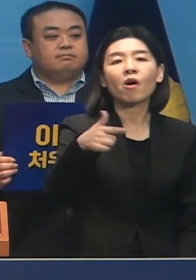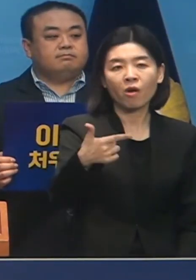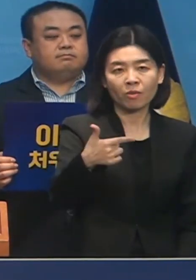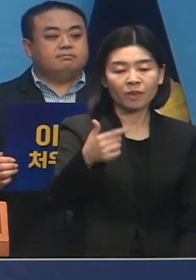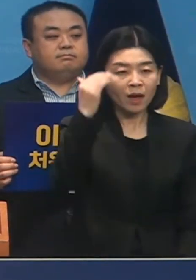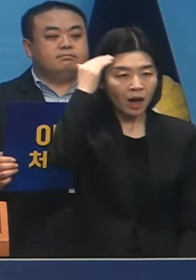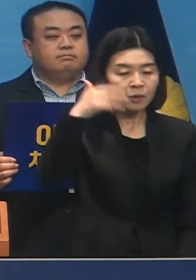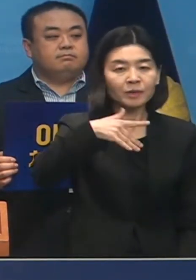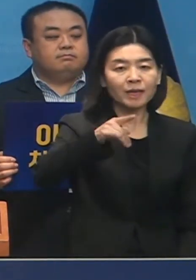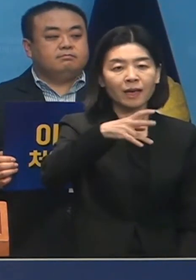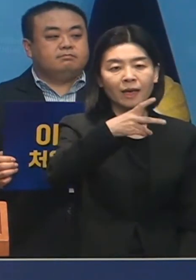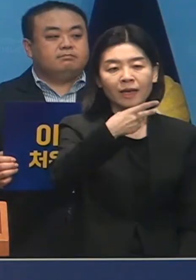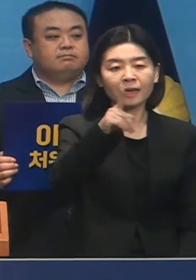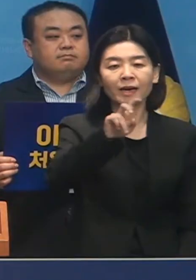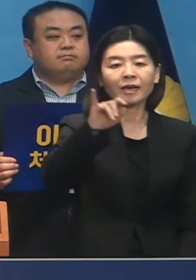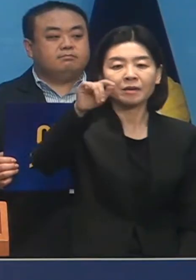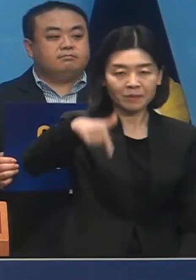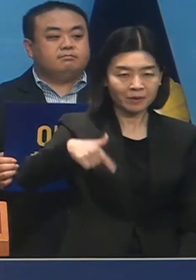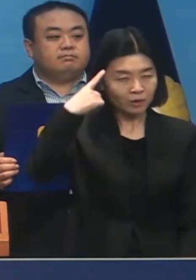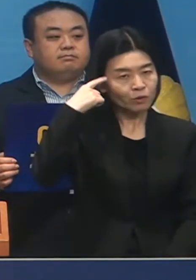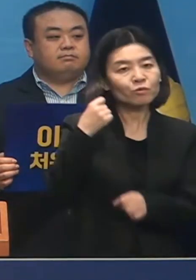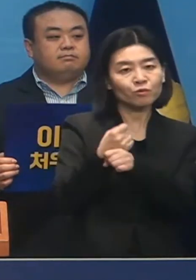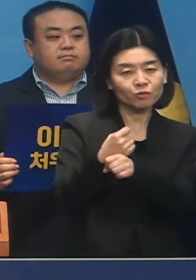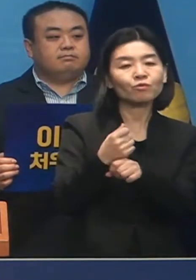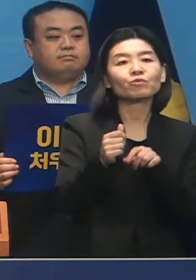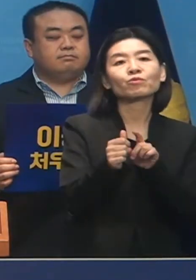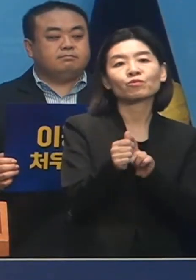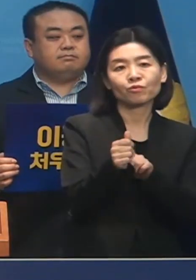한국세라믹연구원의 선임연구원이시고 공학 박사를